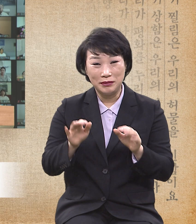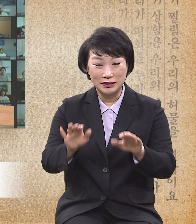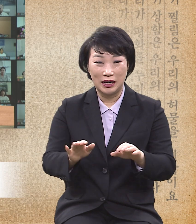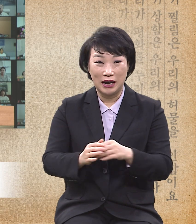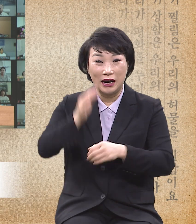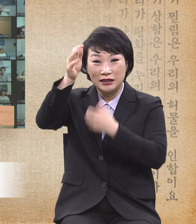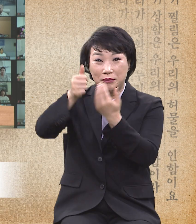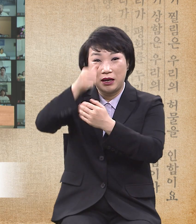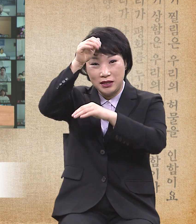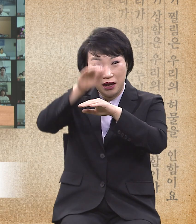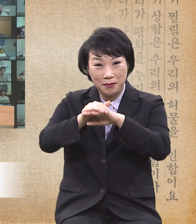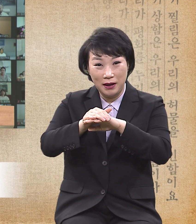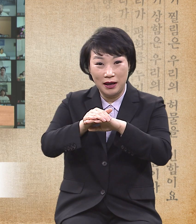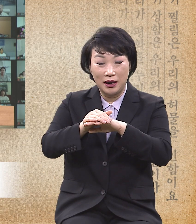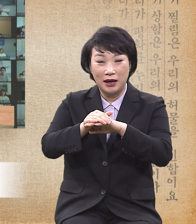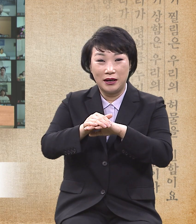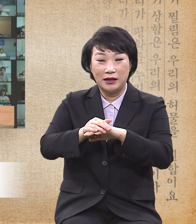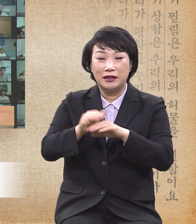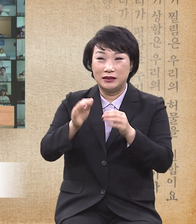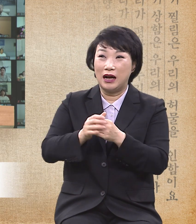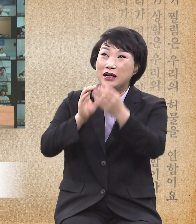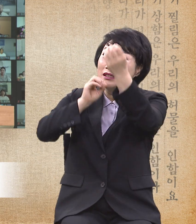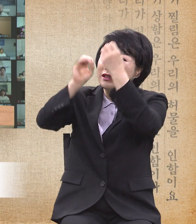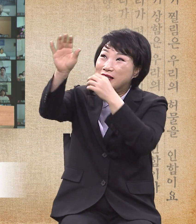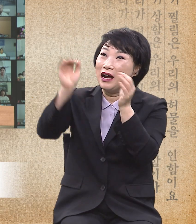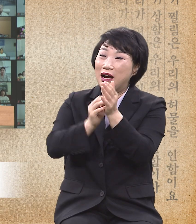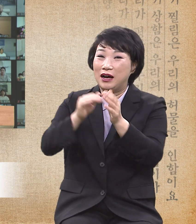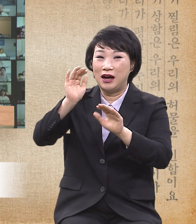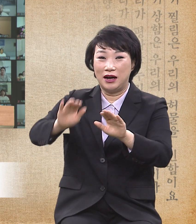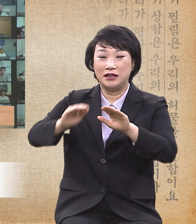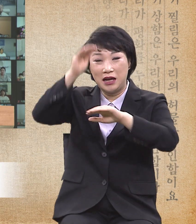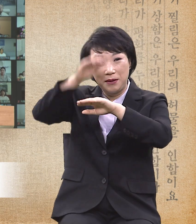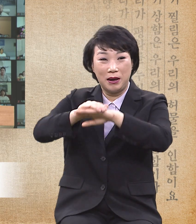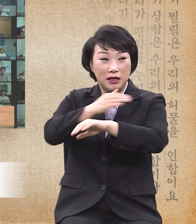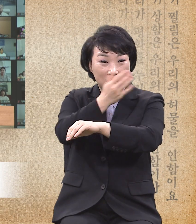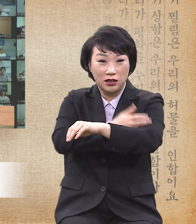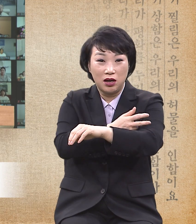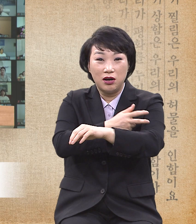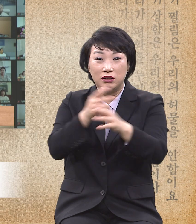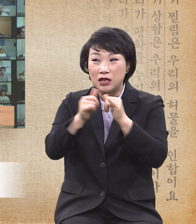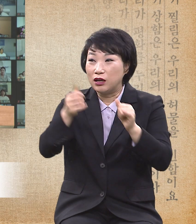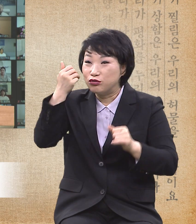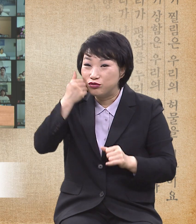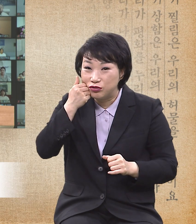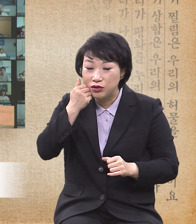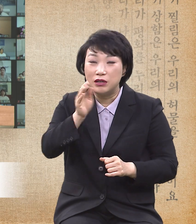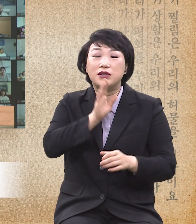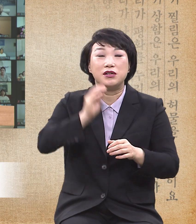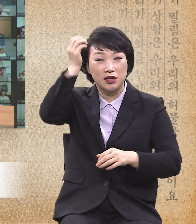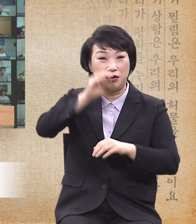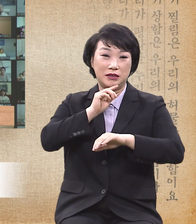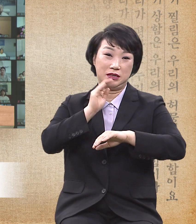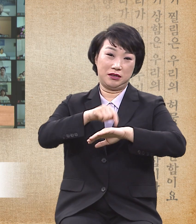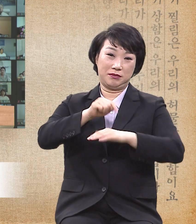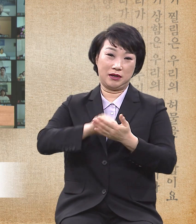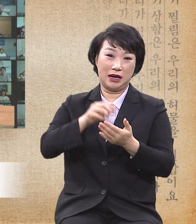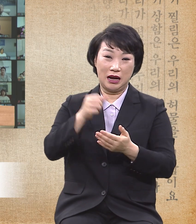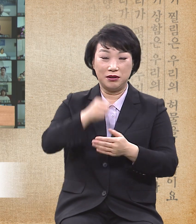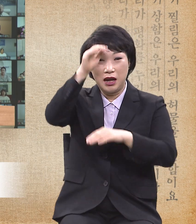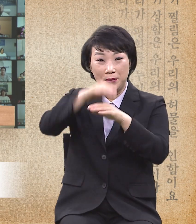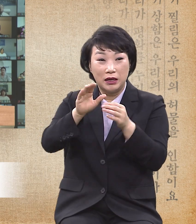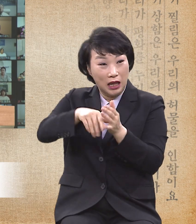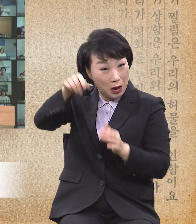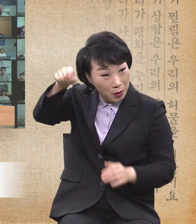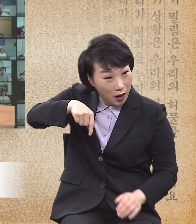얼마나 예배에 하나님께 예배를 상달시켜 예배의 자격자는 신령과 진정으로 예배할